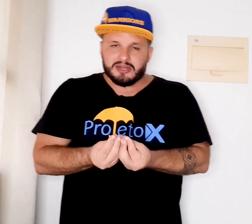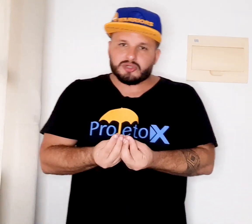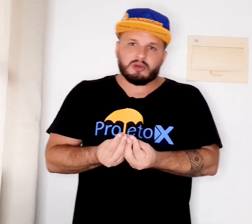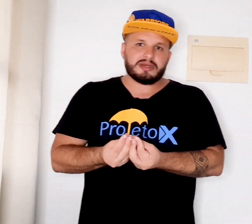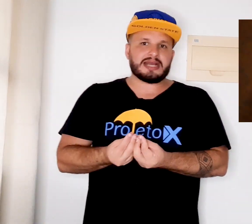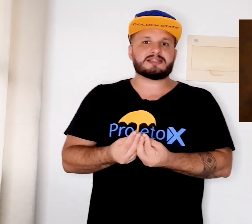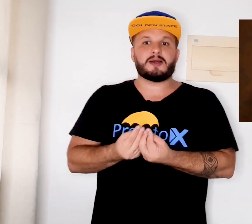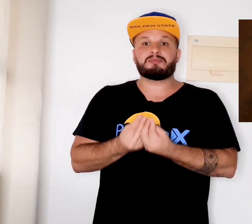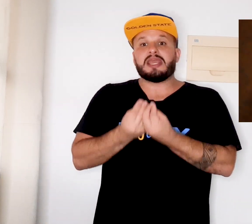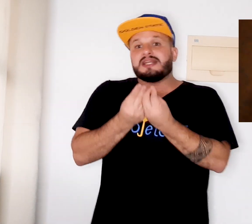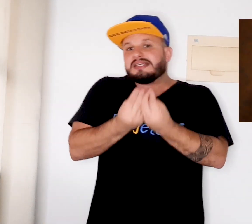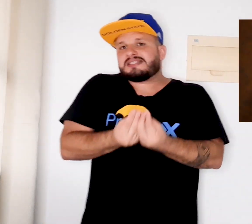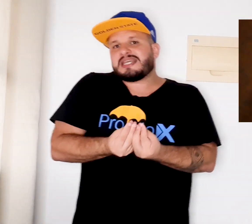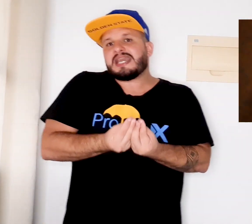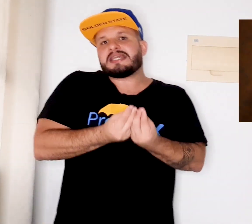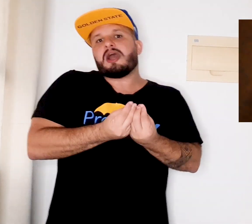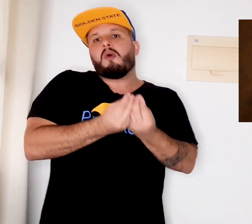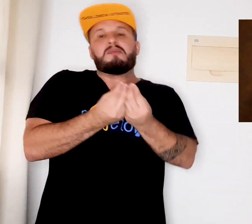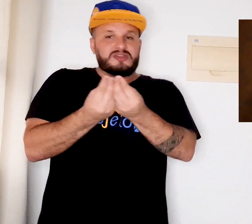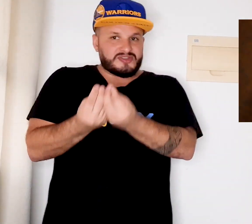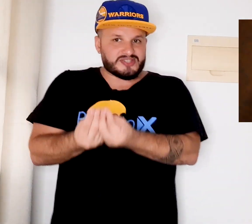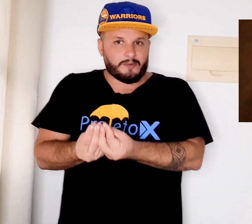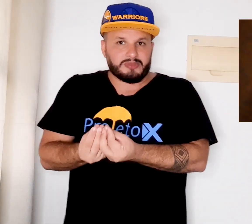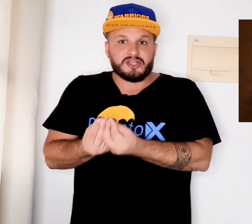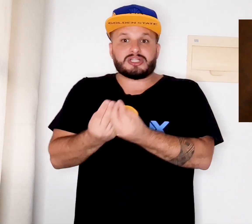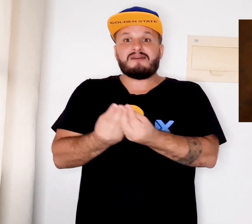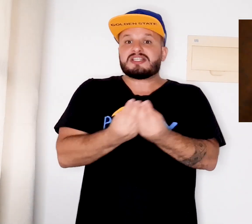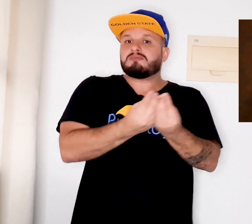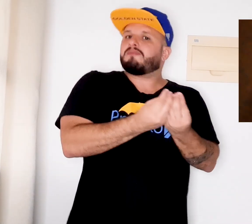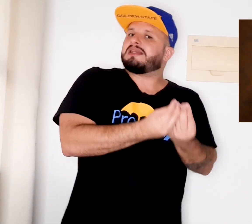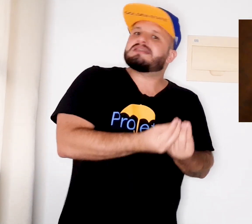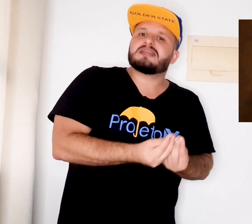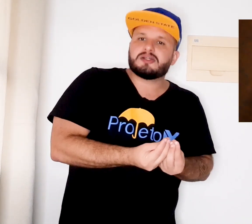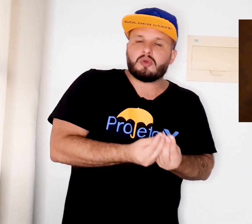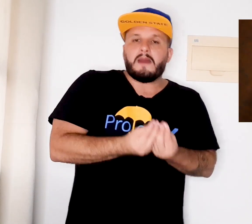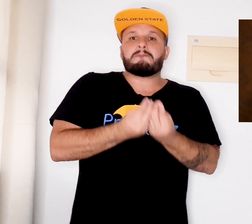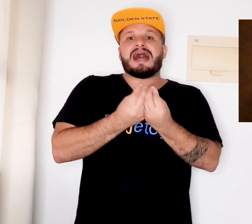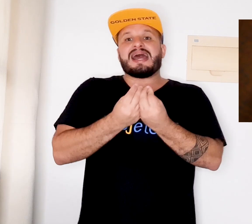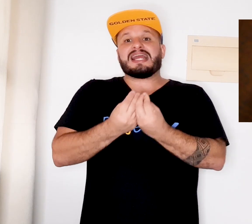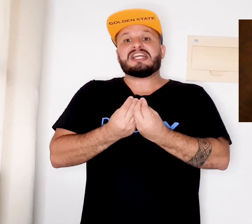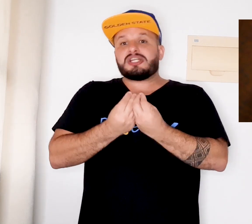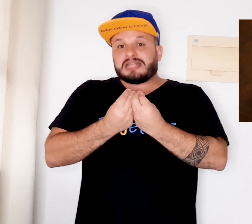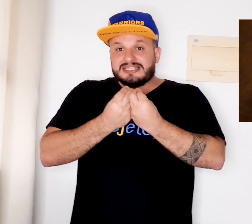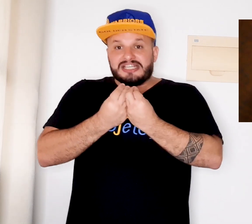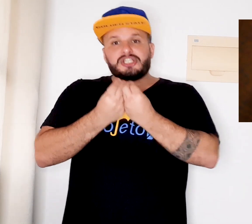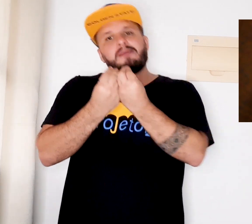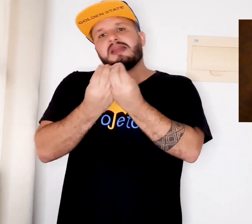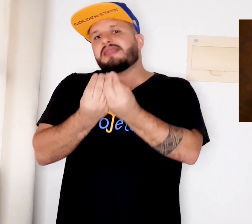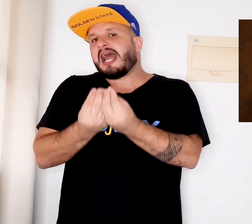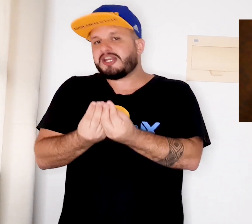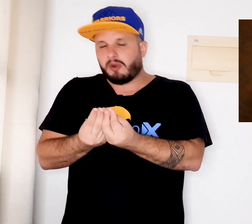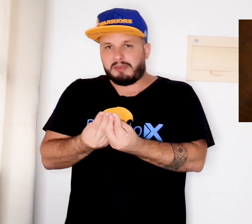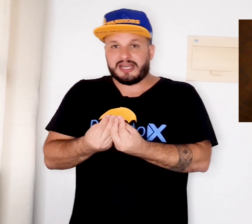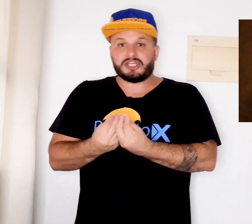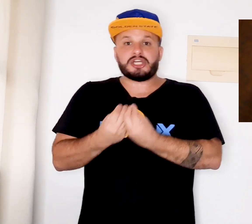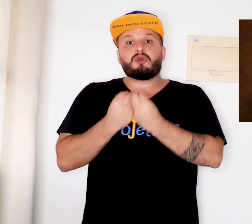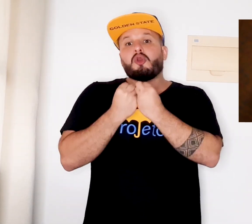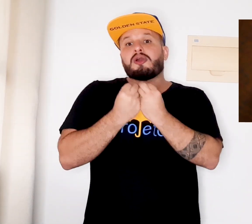de comunicação dizer que a oposição estava se mobilizando para trazer instabilidade ao país e colocar